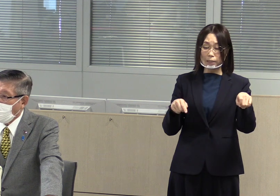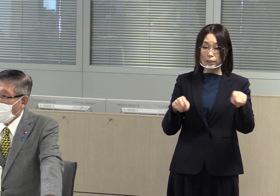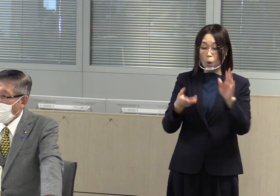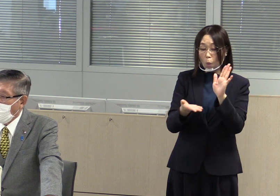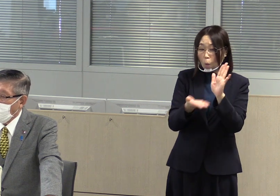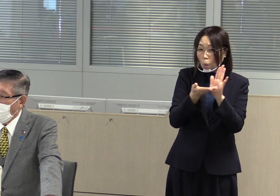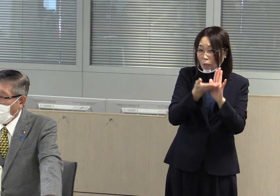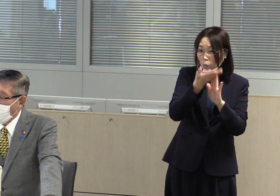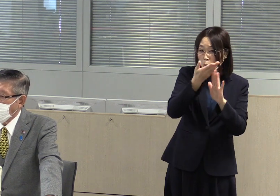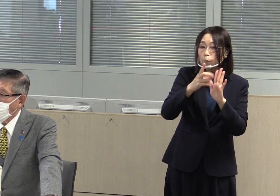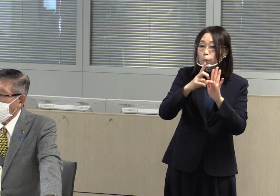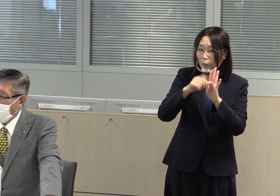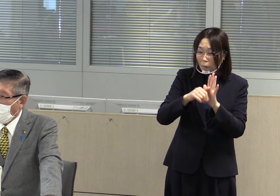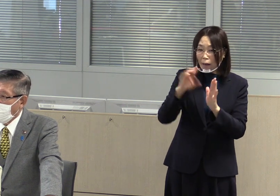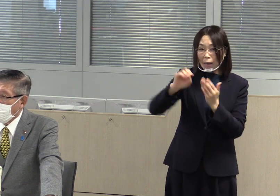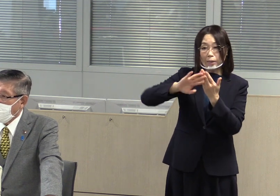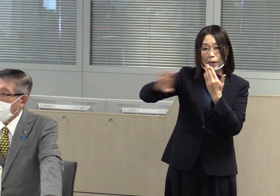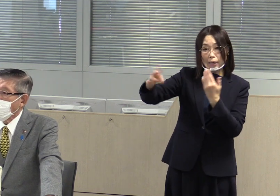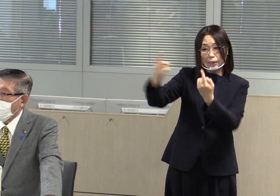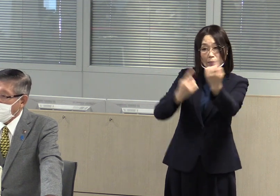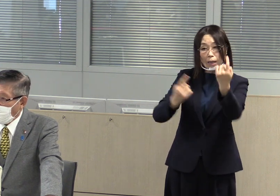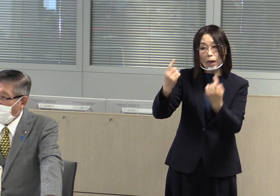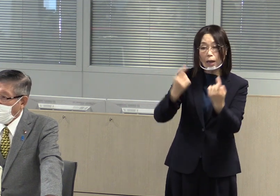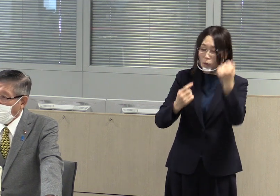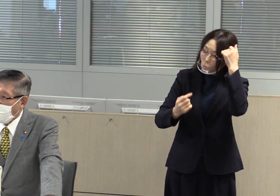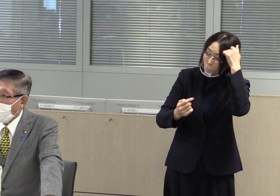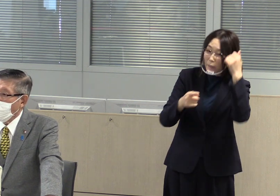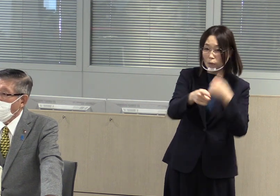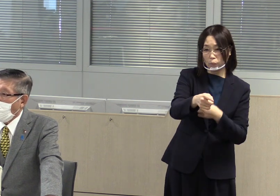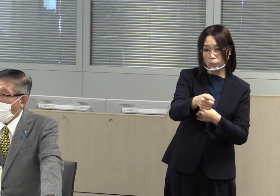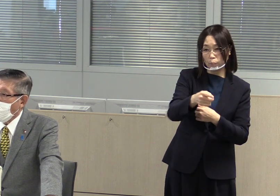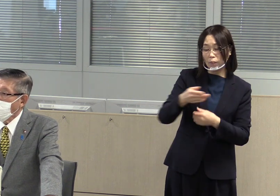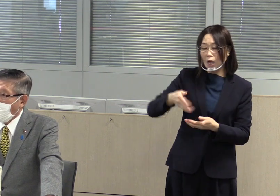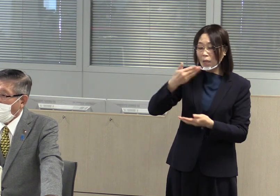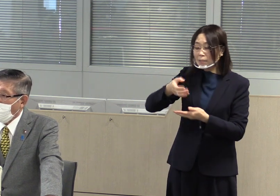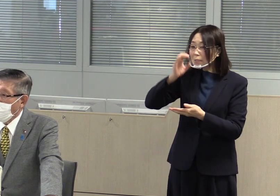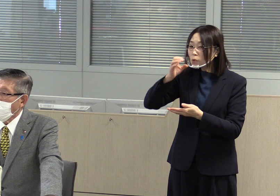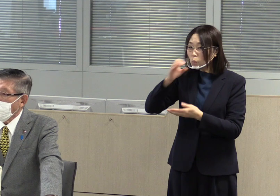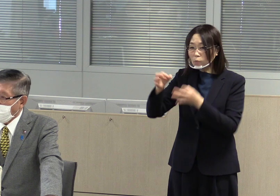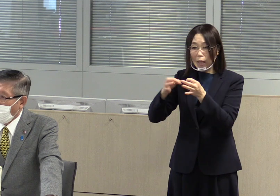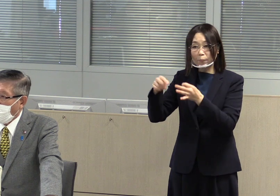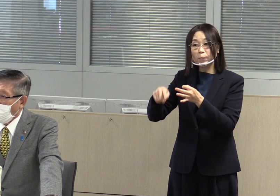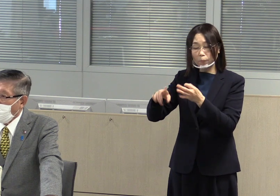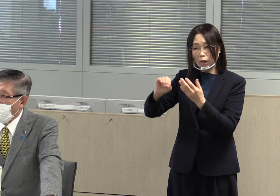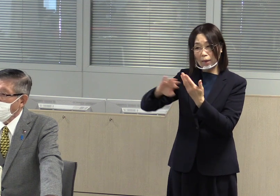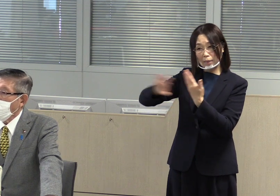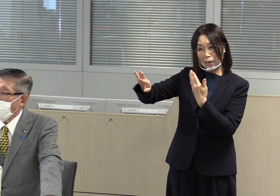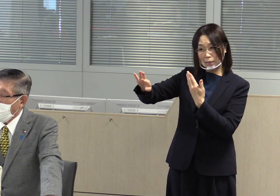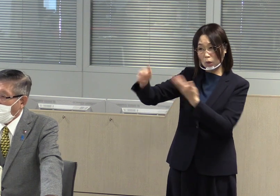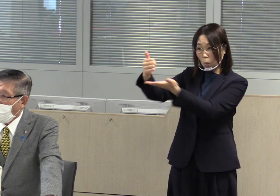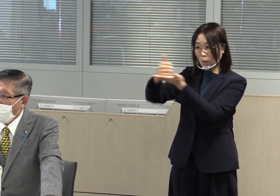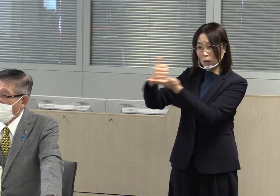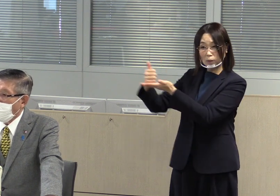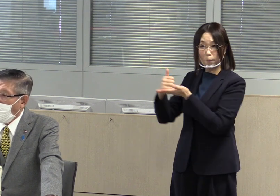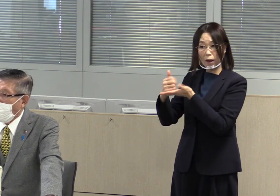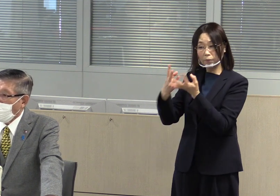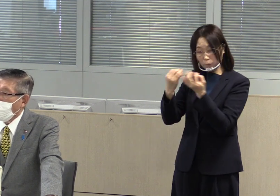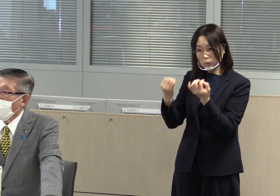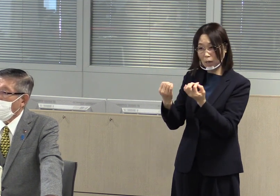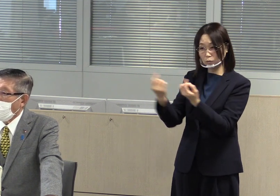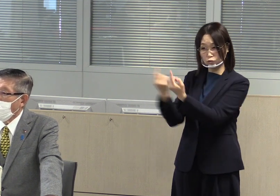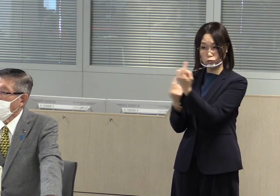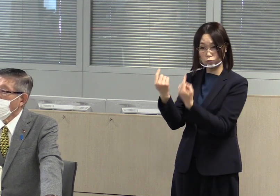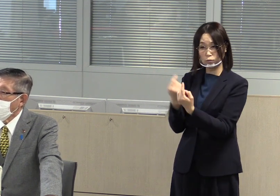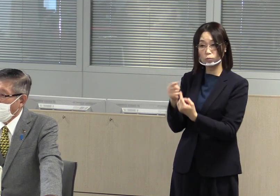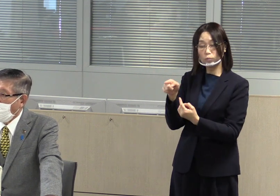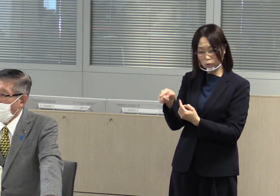で、あるいは飲食店で県外の方がね、だいぶ大勢おいでになったと、そういう方がいれば、これ